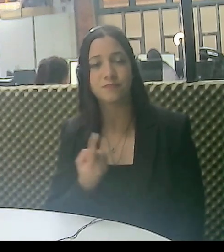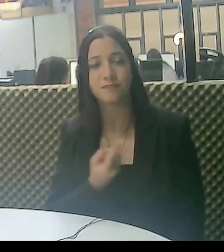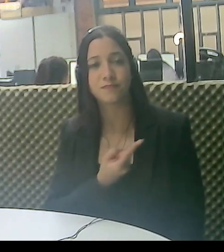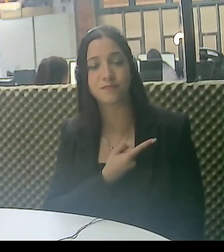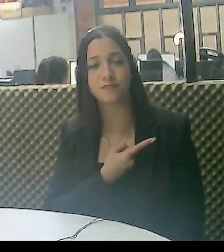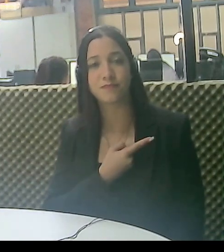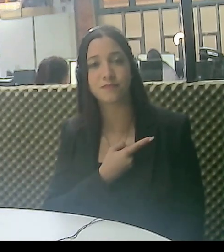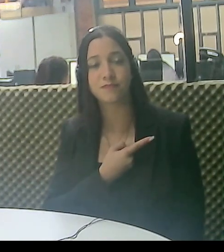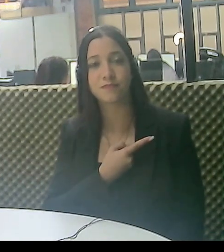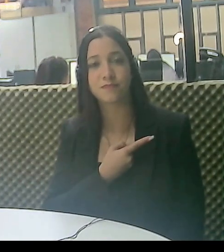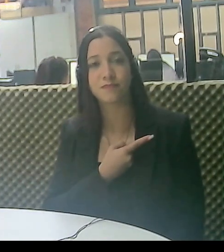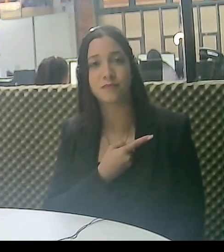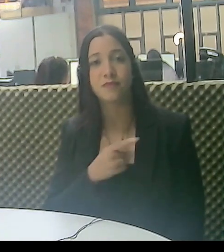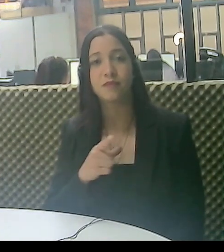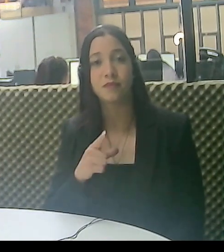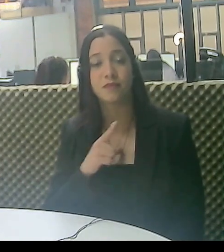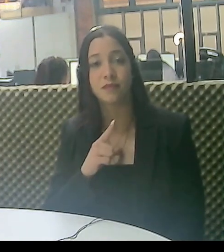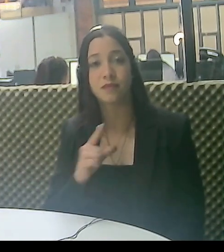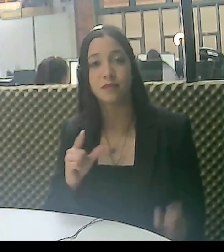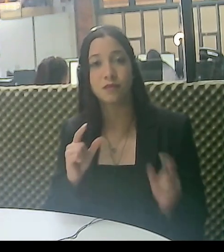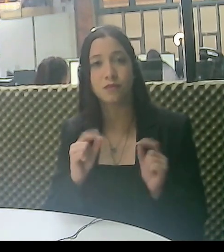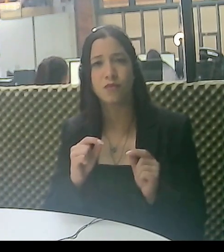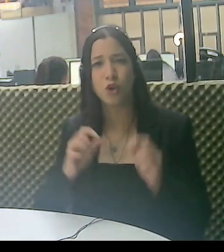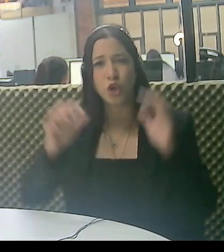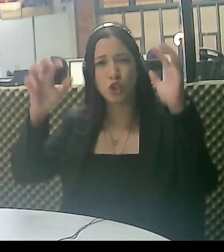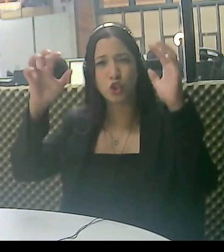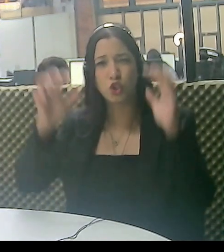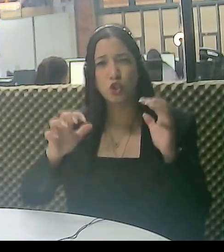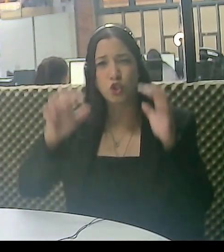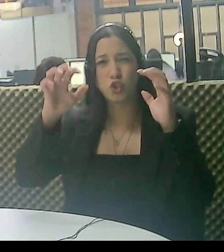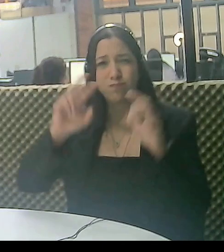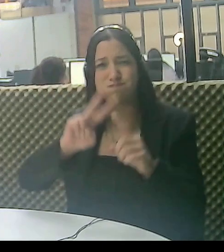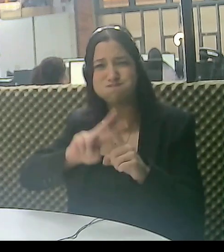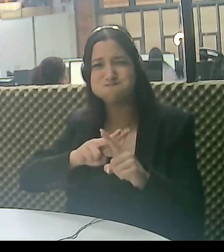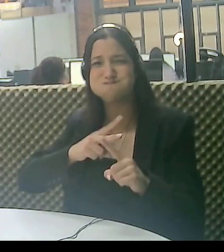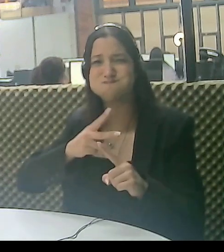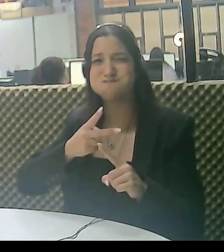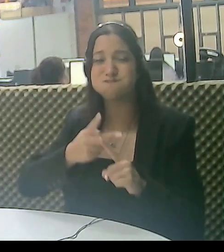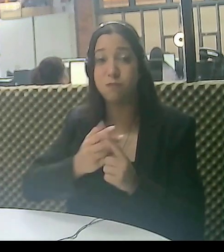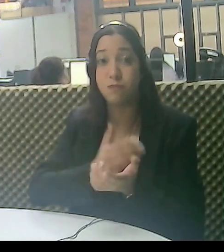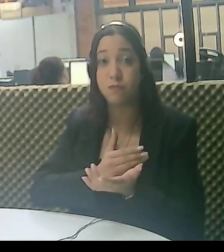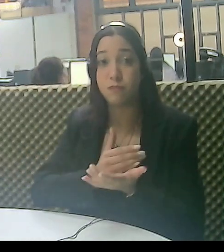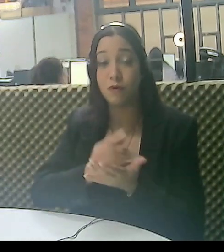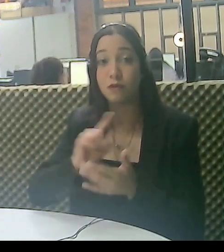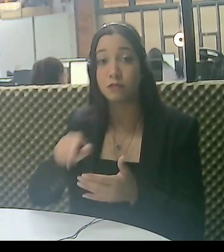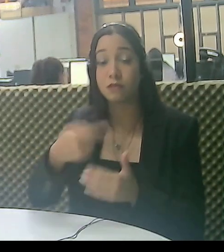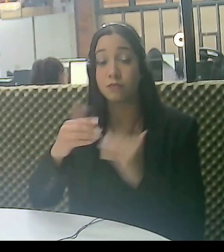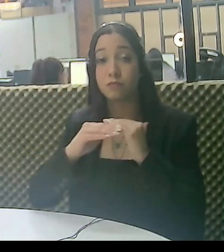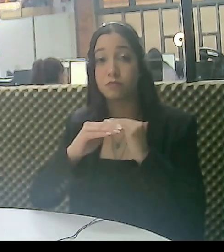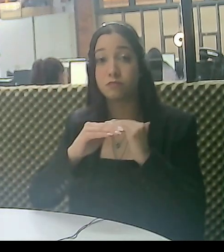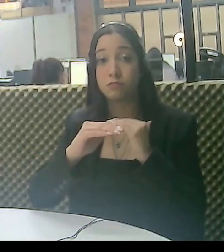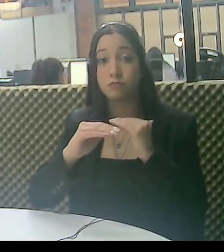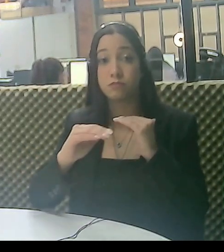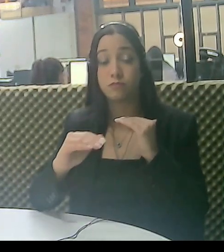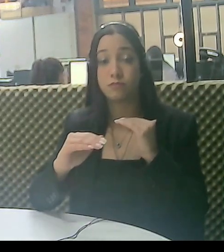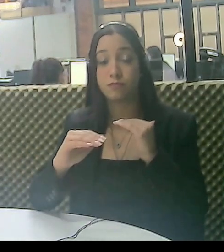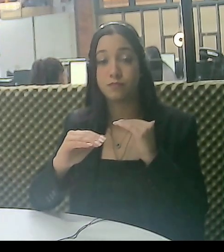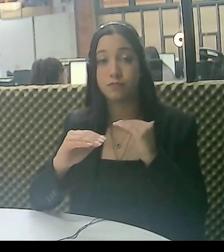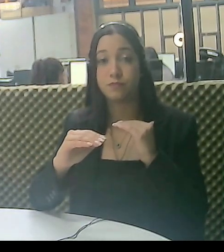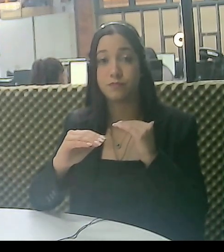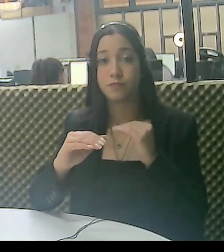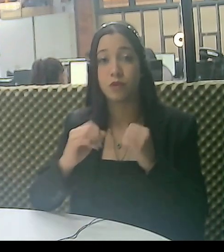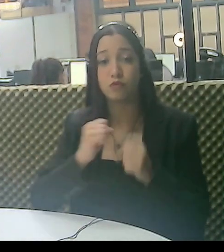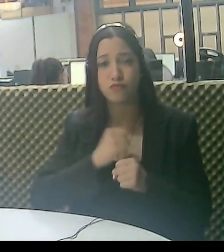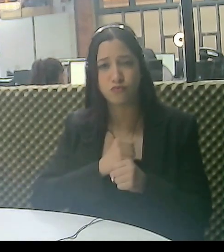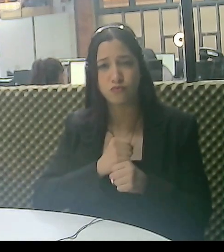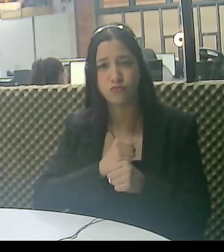ter uma pluviosidade maior no início do período chuvoso e depois estabilizar. Como todo